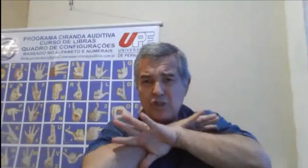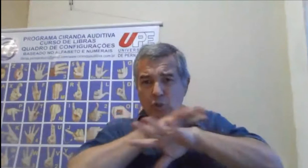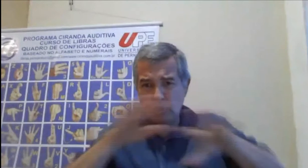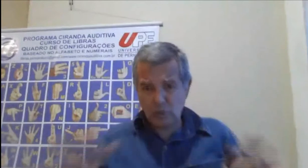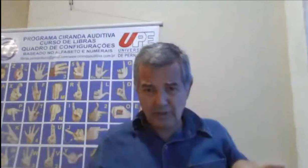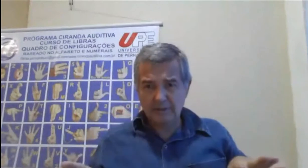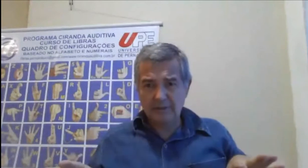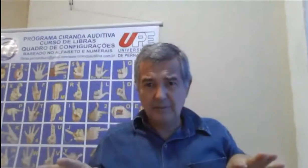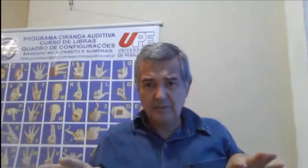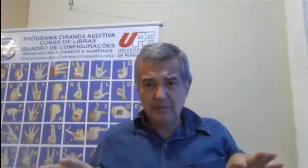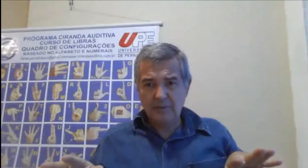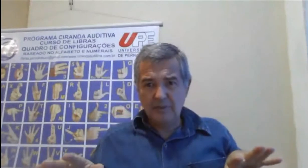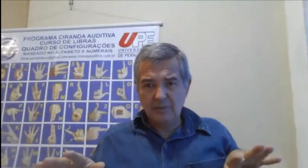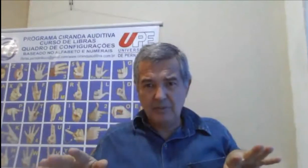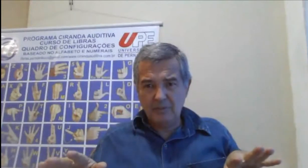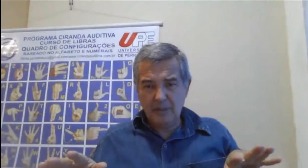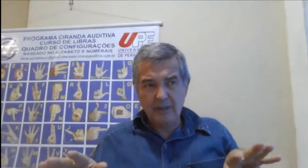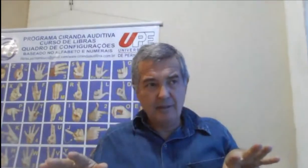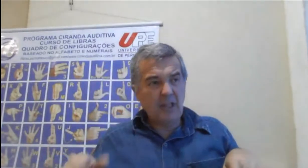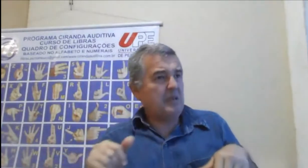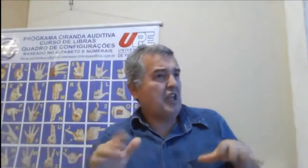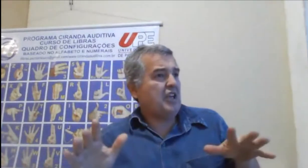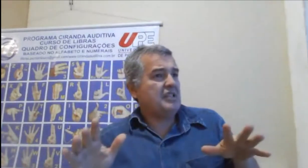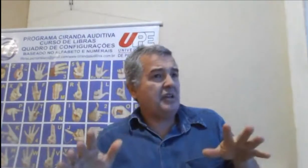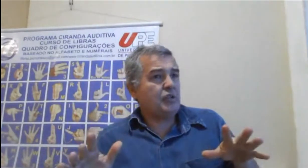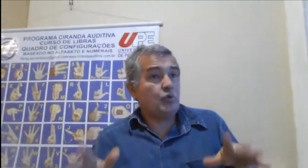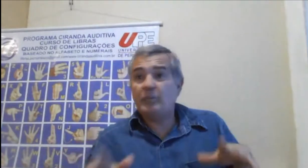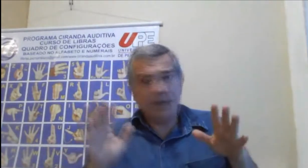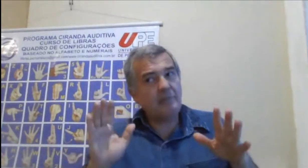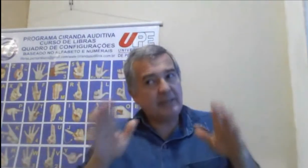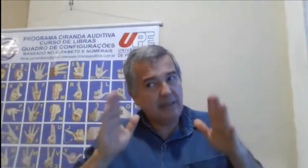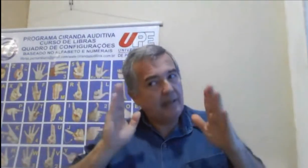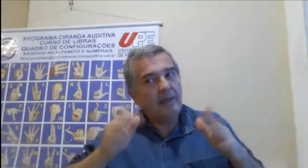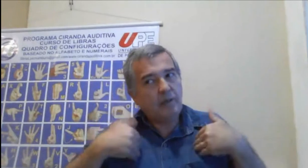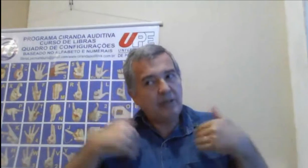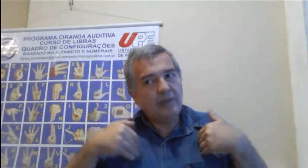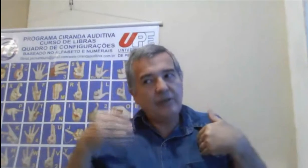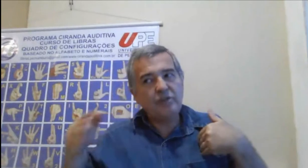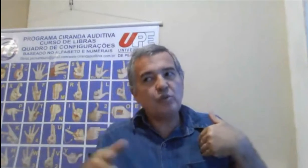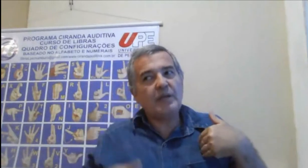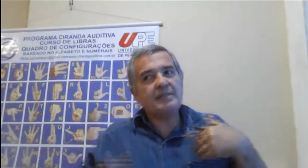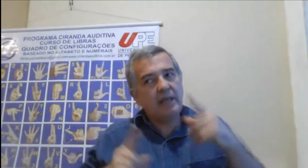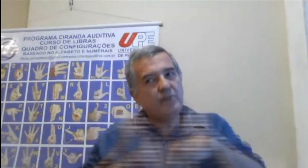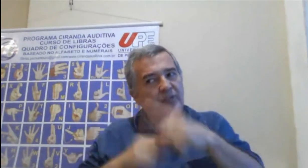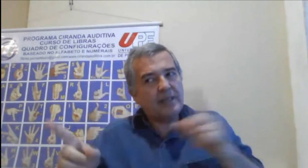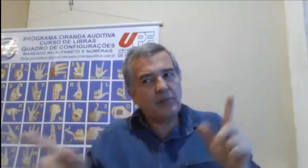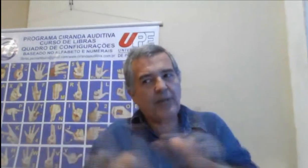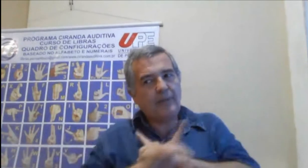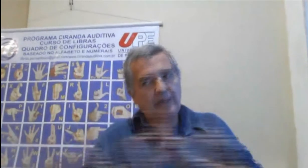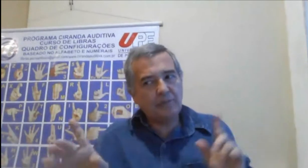esdrúxula. Né? Não, mas quem cria sinal é surdo. Peraí, mas tem... Eu já vi surdo que é sinal e eu fiz ele mudar, porque aquilo não tinha